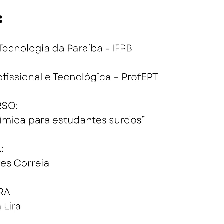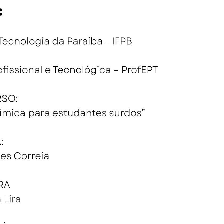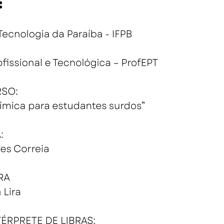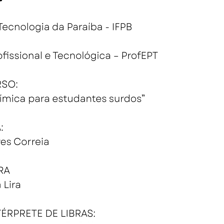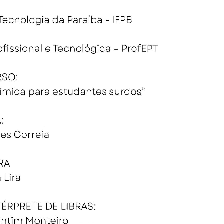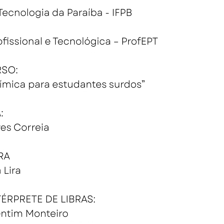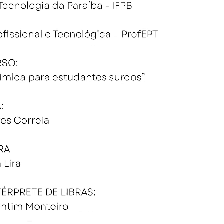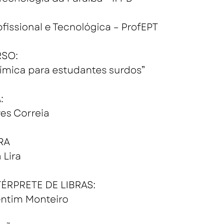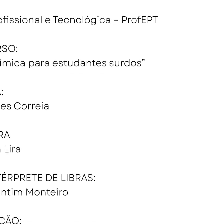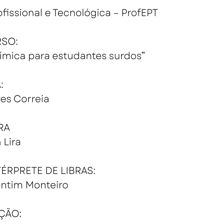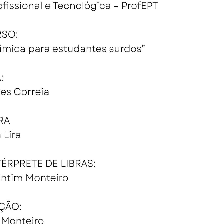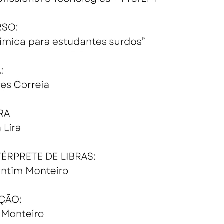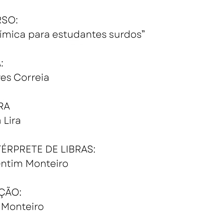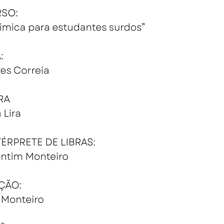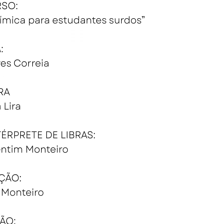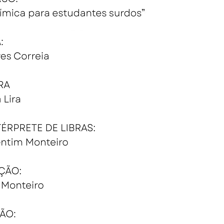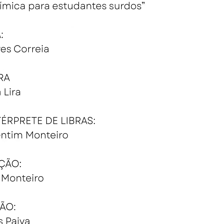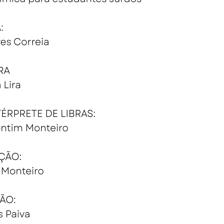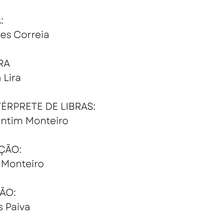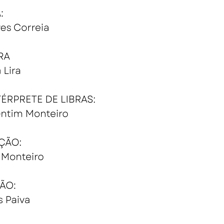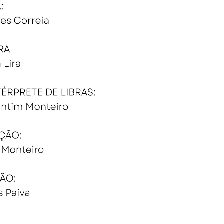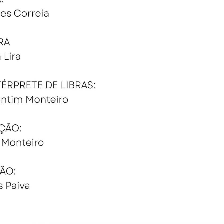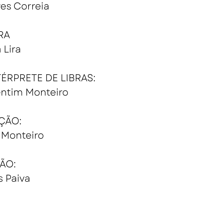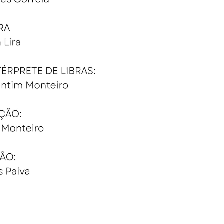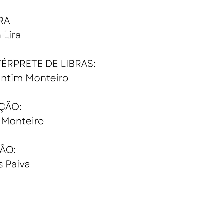Obrigado! Obrigado!